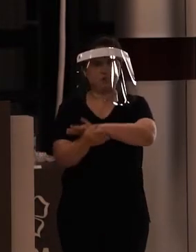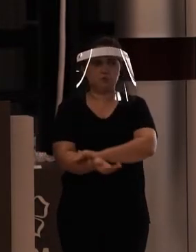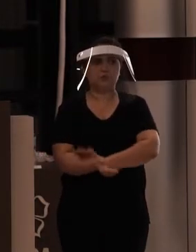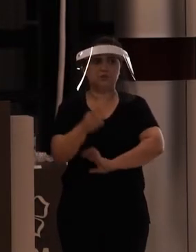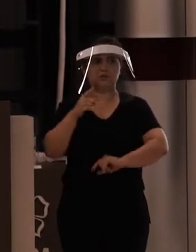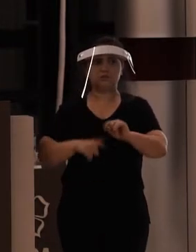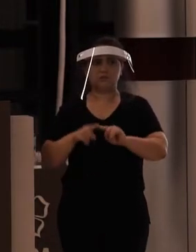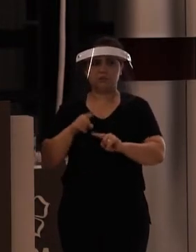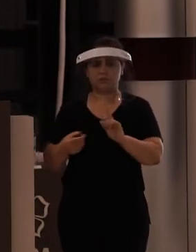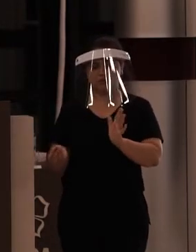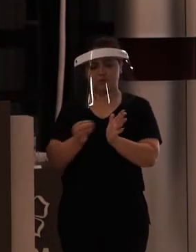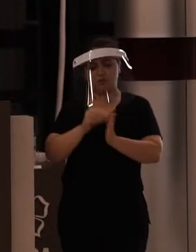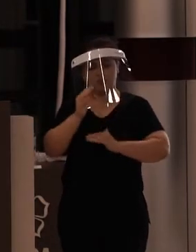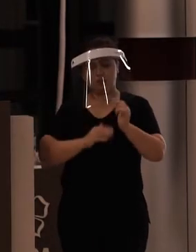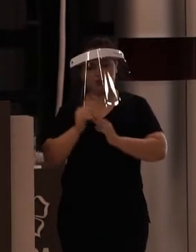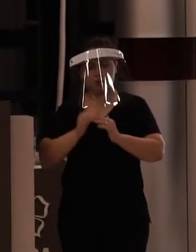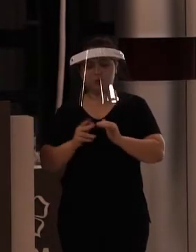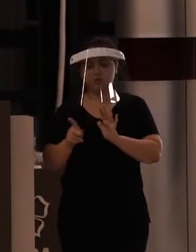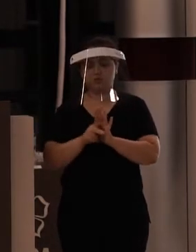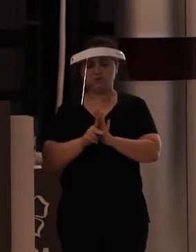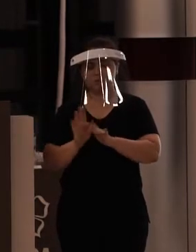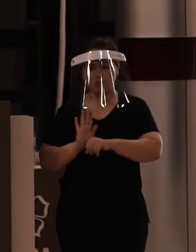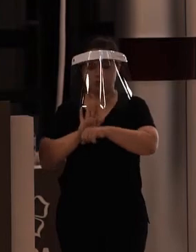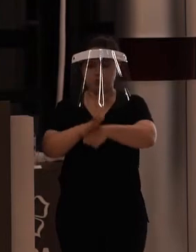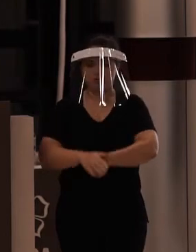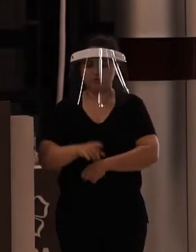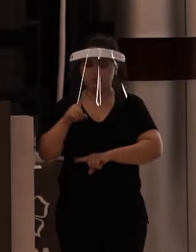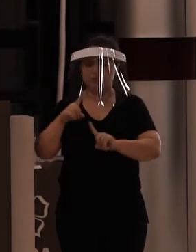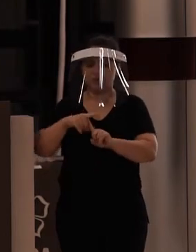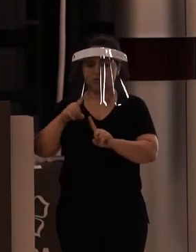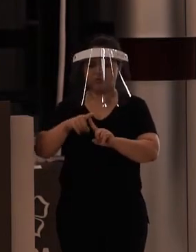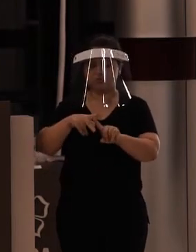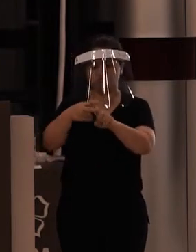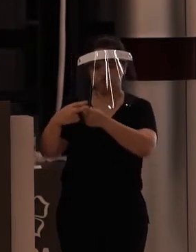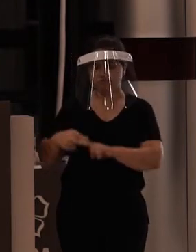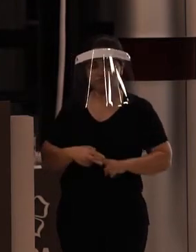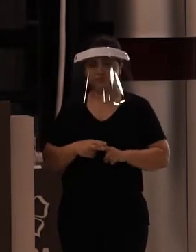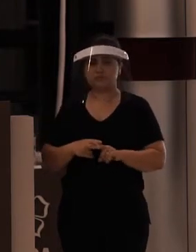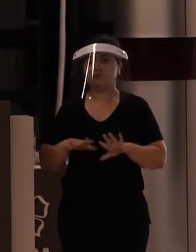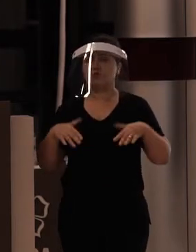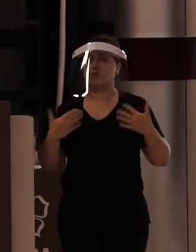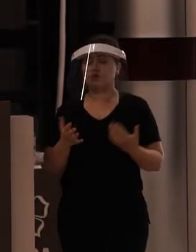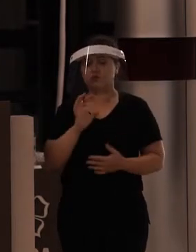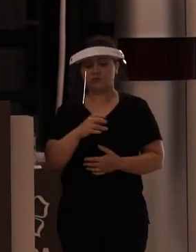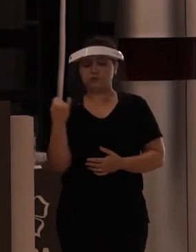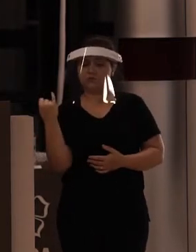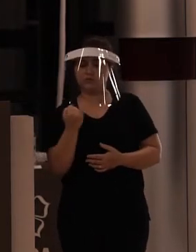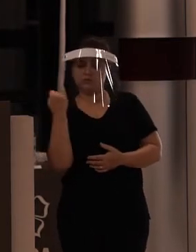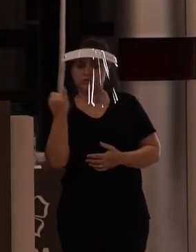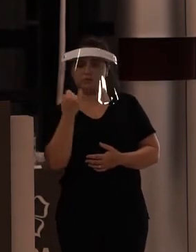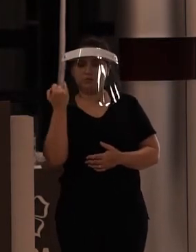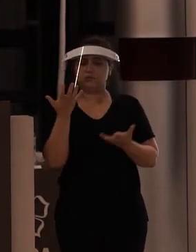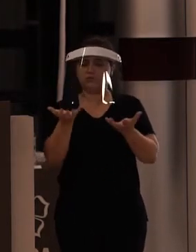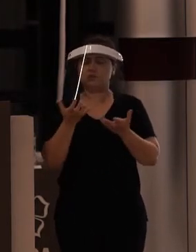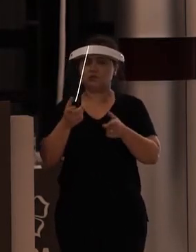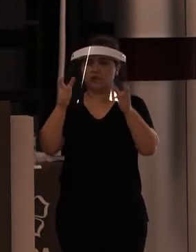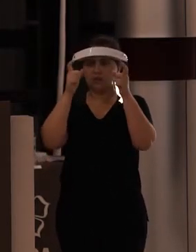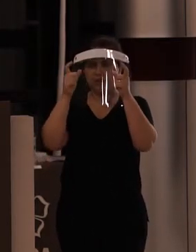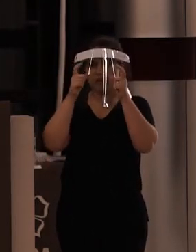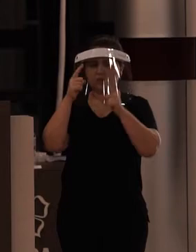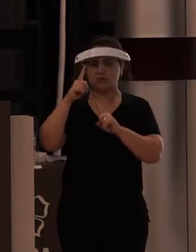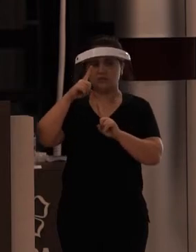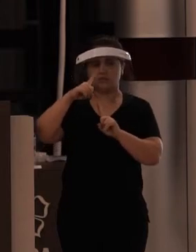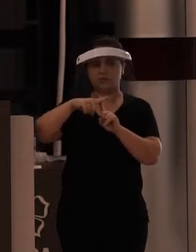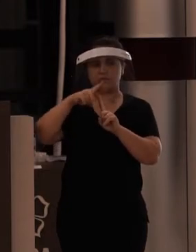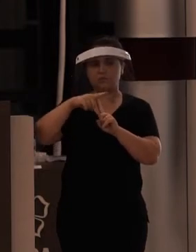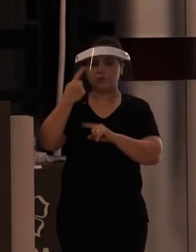do equipamento à instalação de favorecer a aplicação de um determinado tipo de manutenção. Então isso é importante. Eu só queria chamar a atenção por